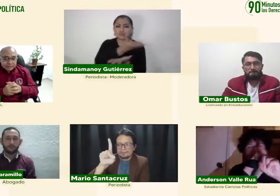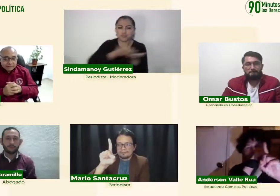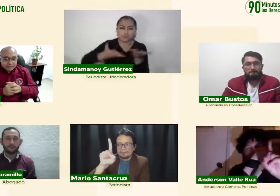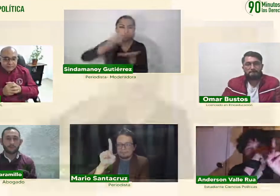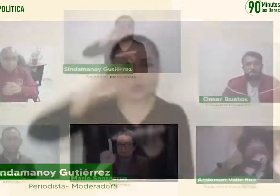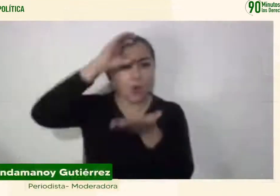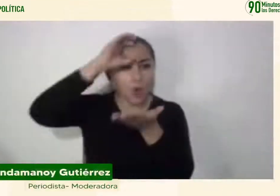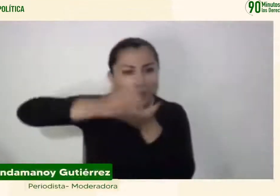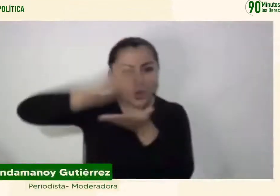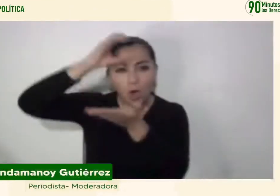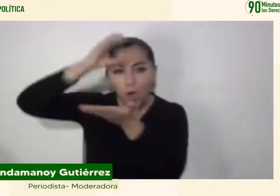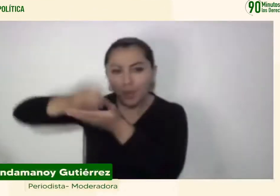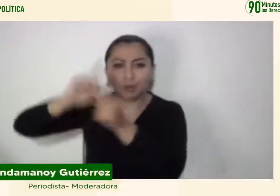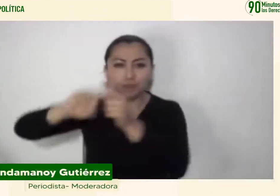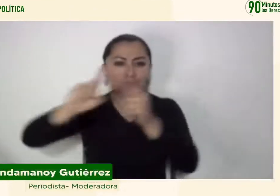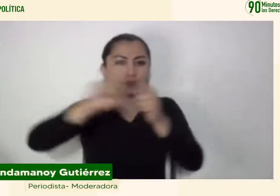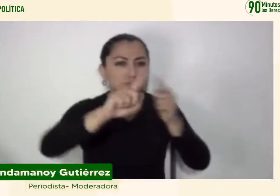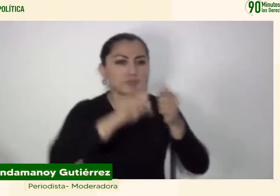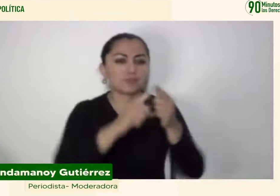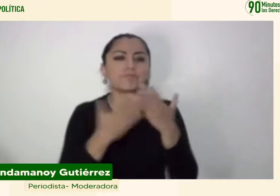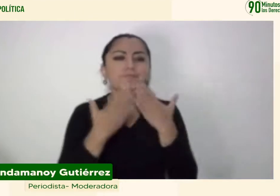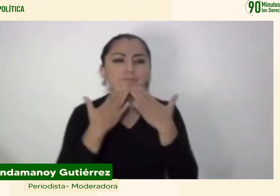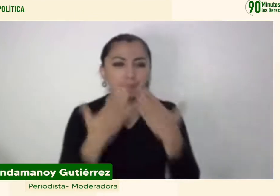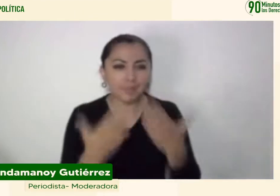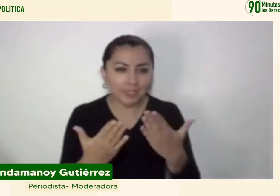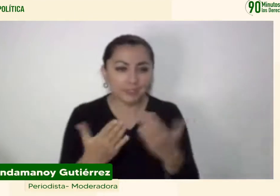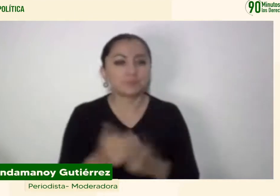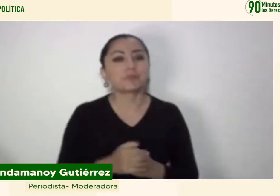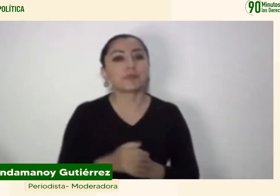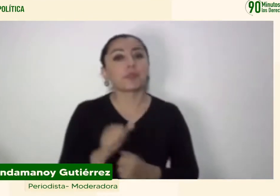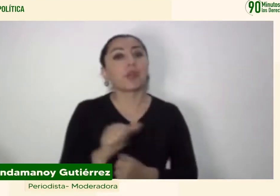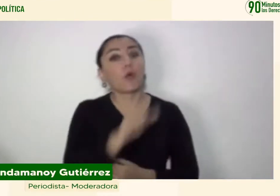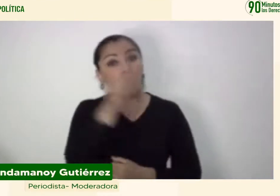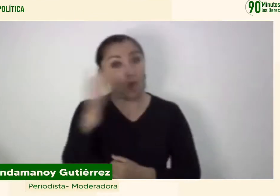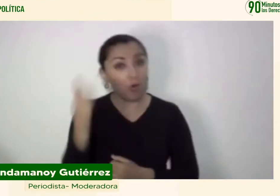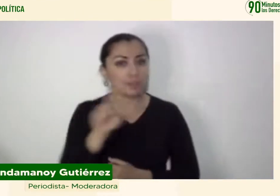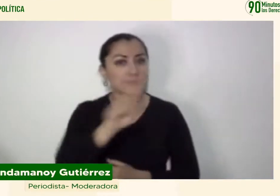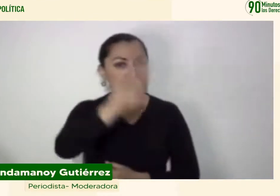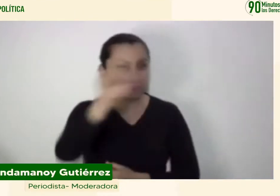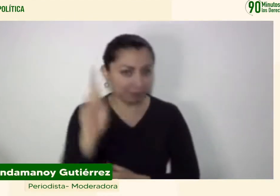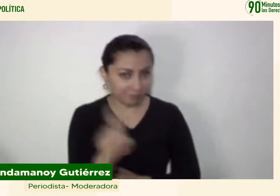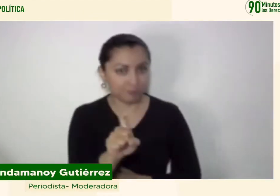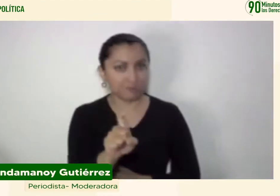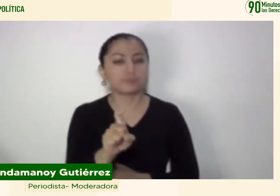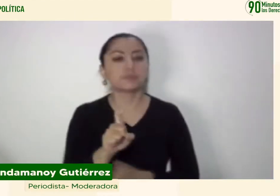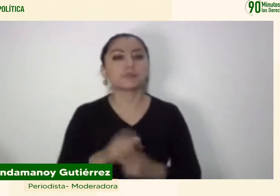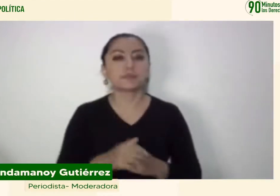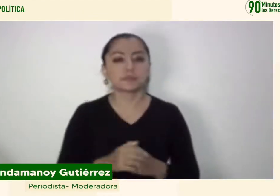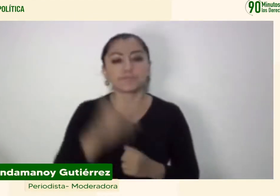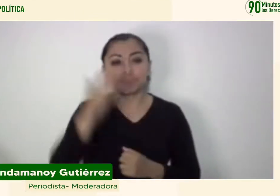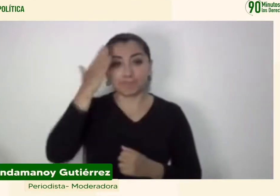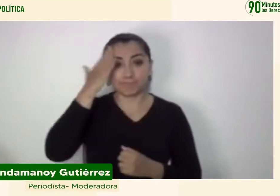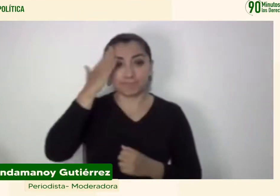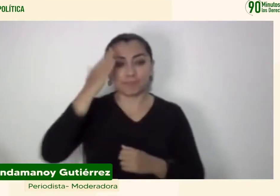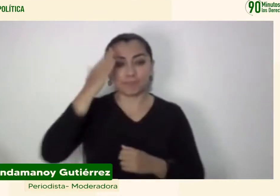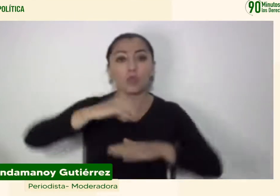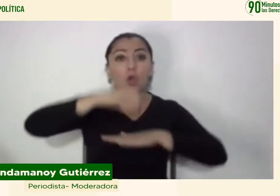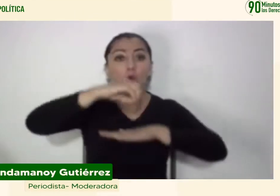muchas gracias por este debate compartir sus opiniones y sus visiones ahora vamos con